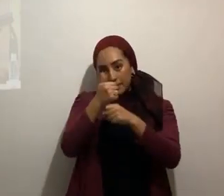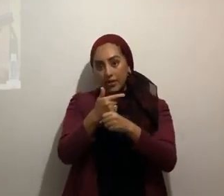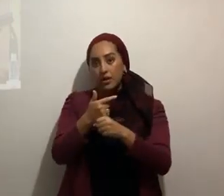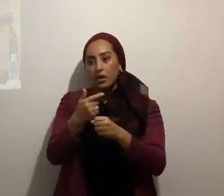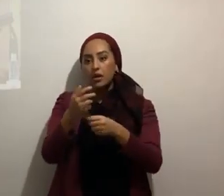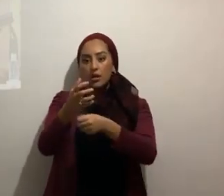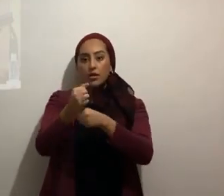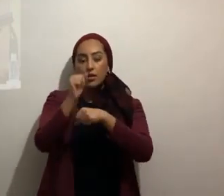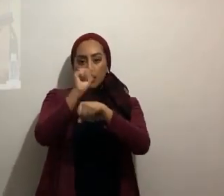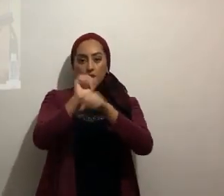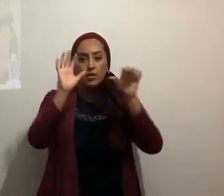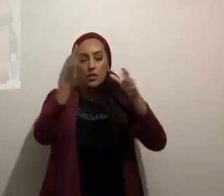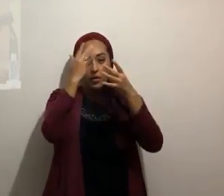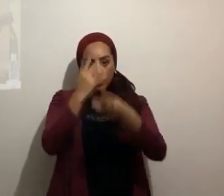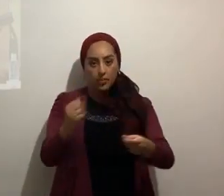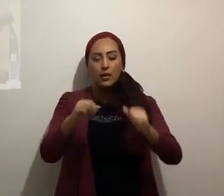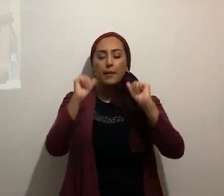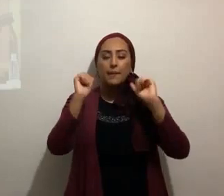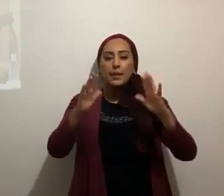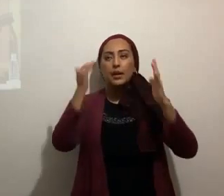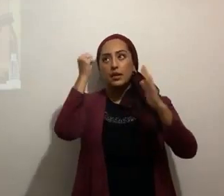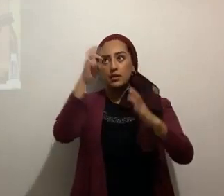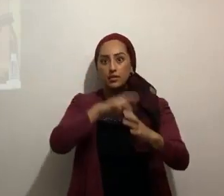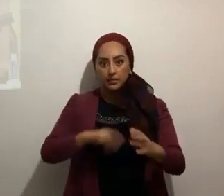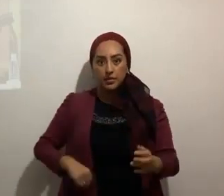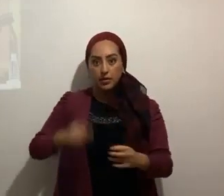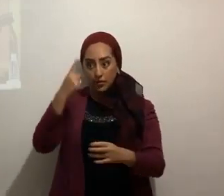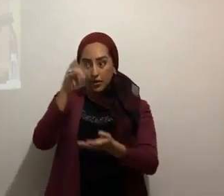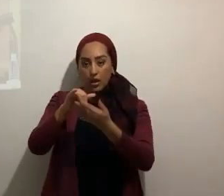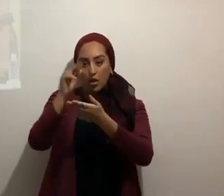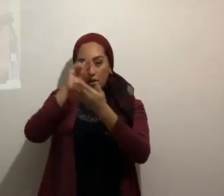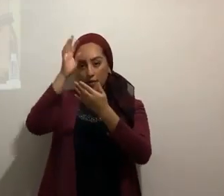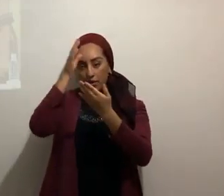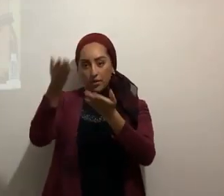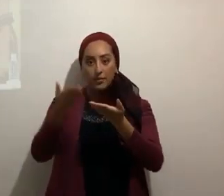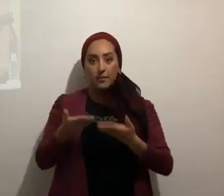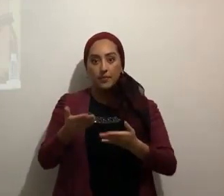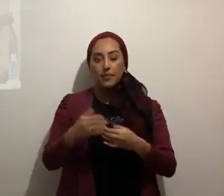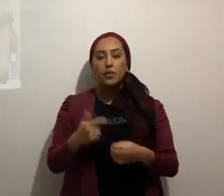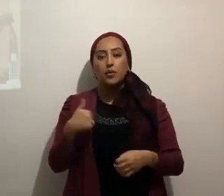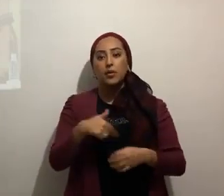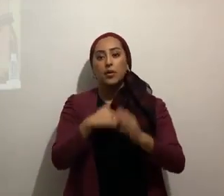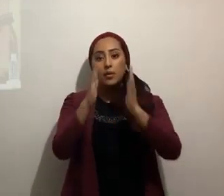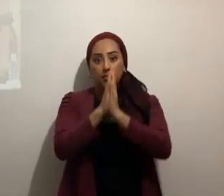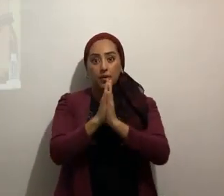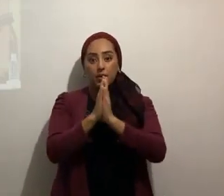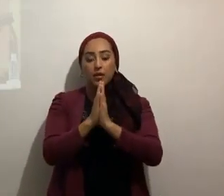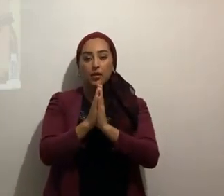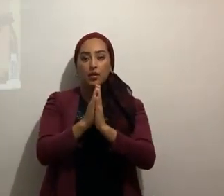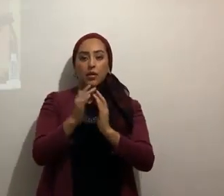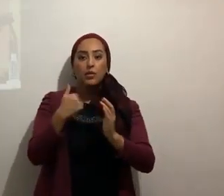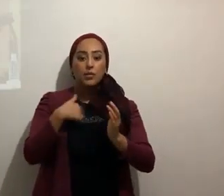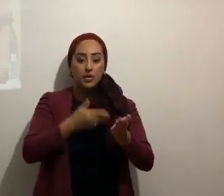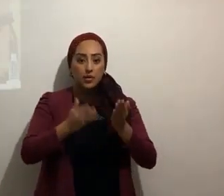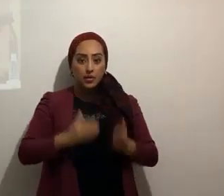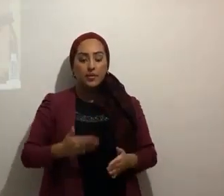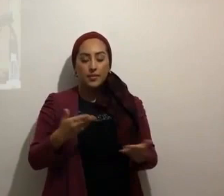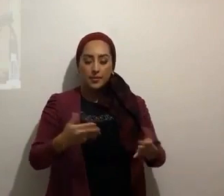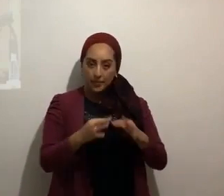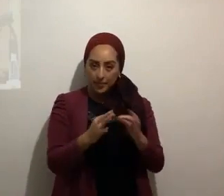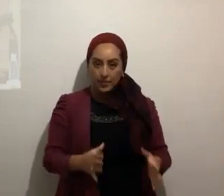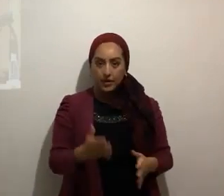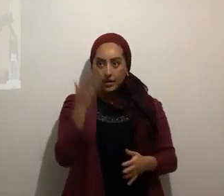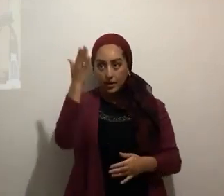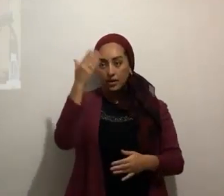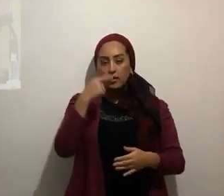recibiendo sanidad. Aleluya, bendito es Yahshua. Pues para eso nos puso el Eterno. Uno ora y uno siervo inútil. Aleluya, eso dice